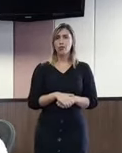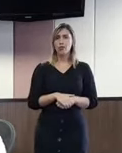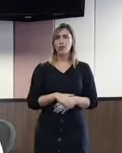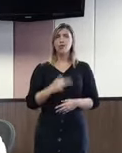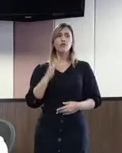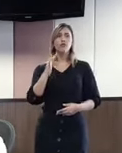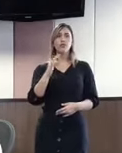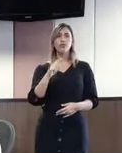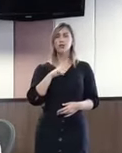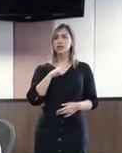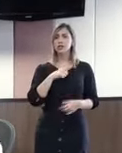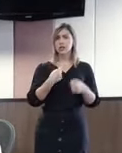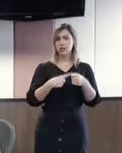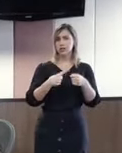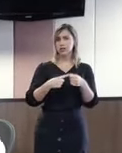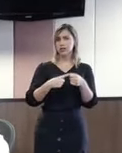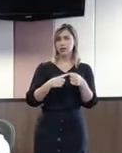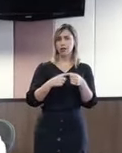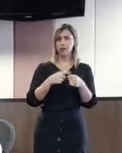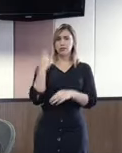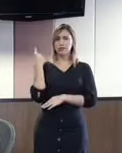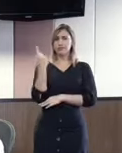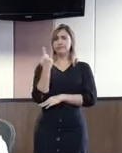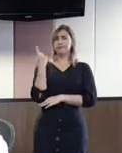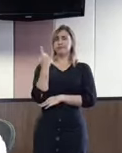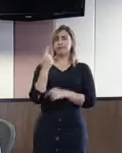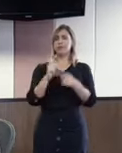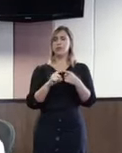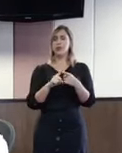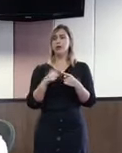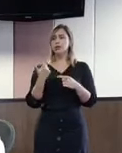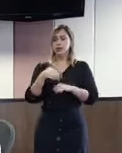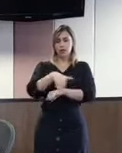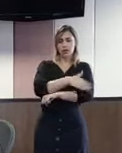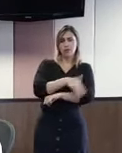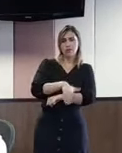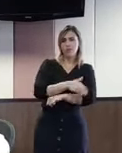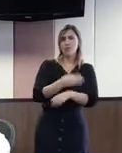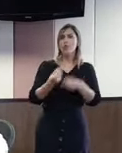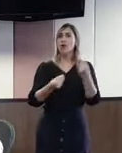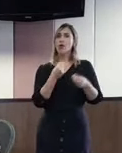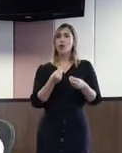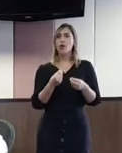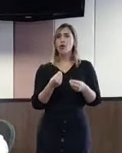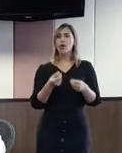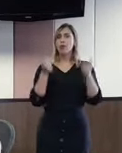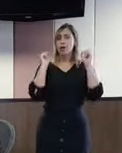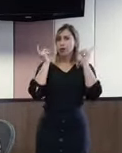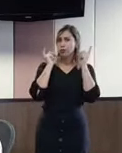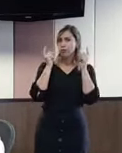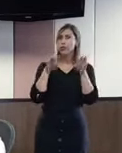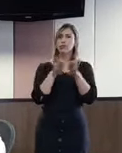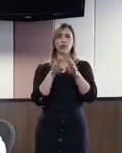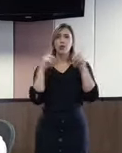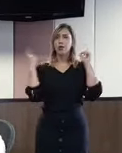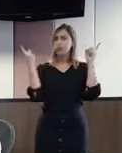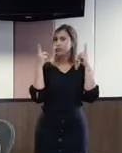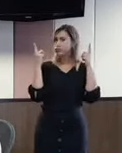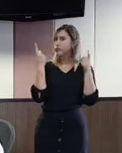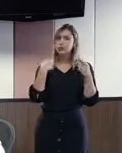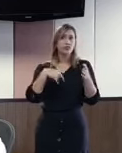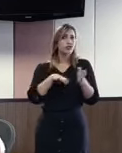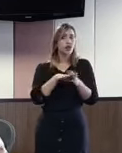ter cidade isolada, porque as empreiteiras pararam, não faz manutenção na estrada, não consegue passar o caminhão, entrar, sair, nem ambulância